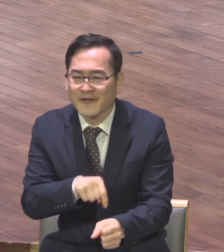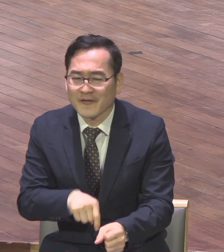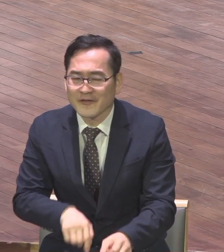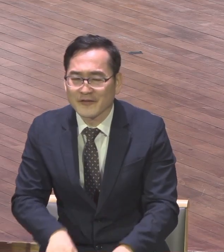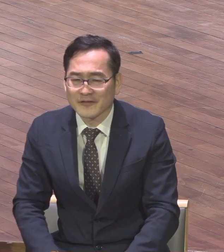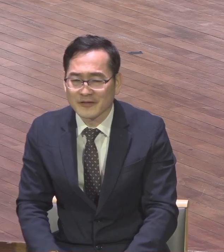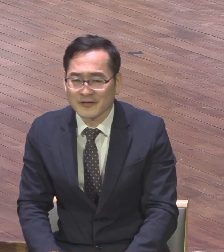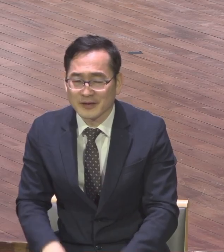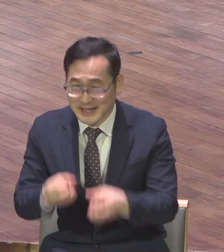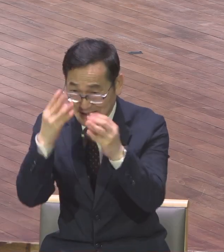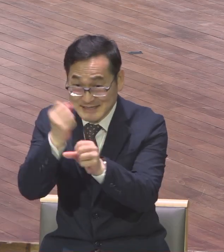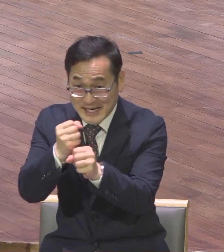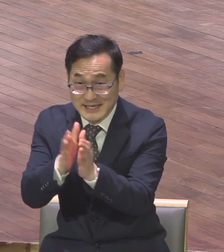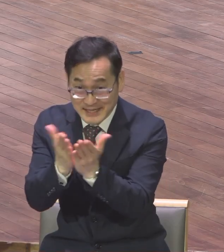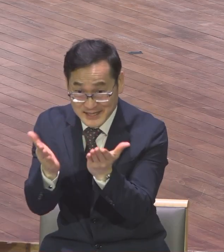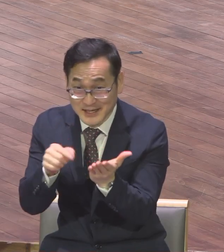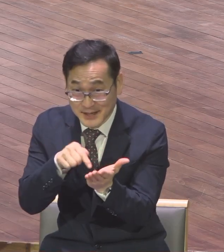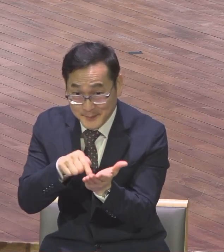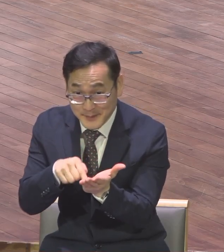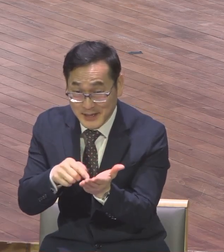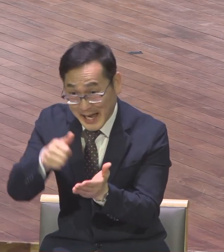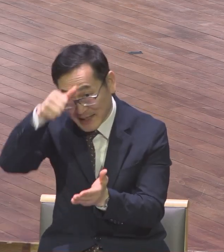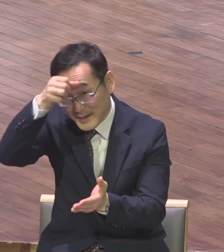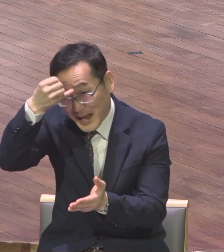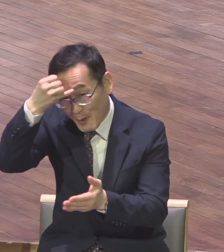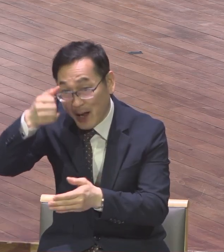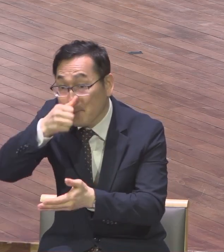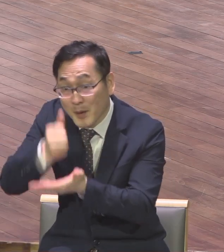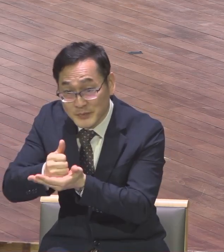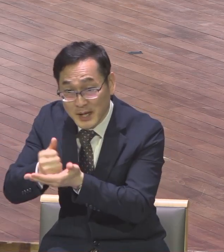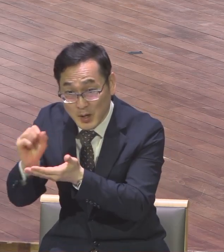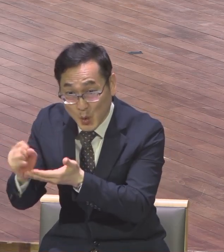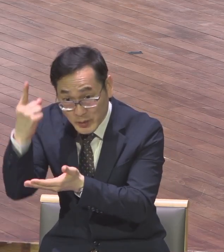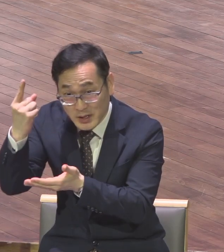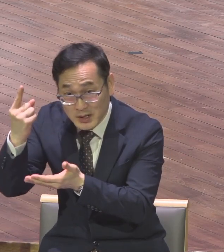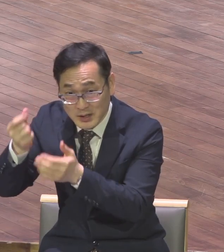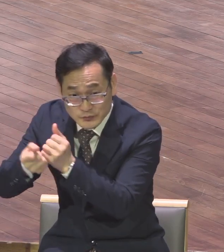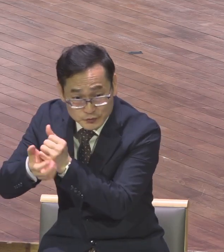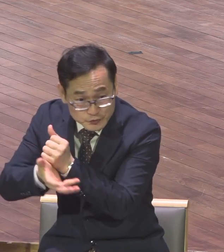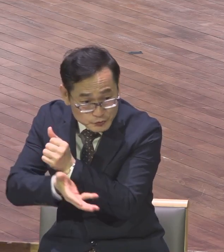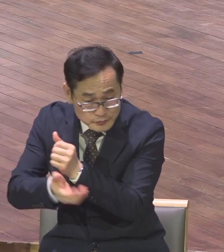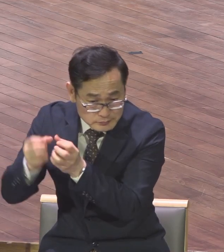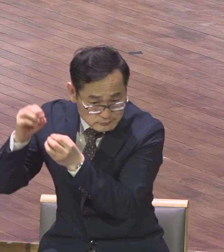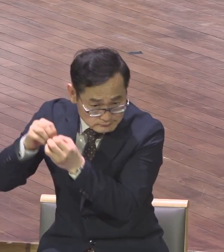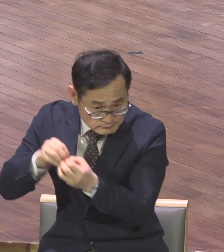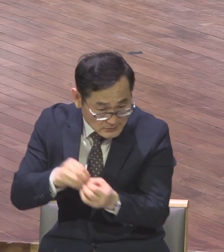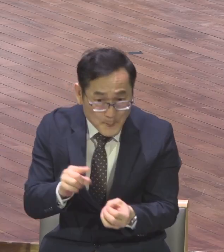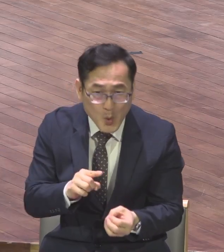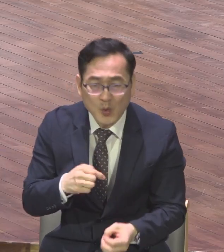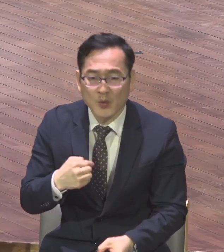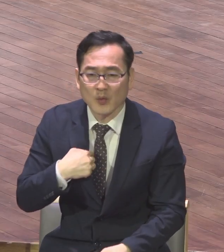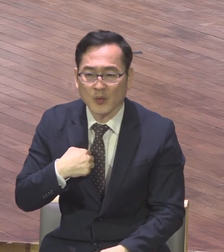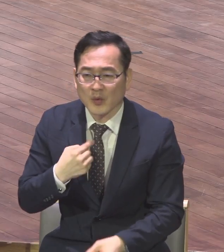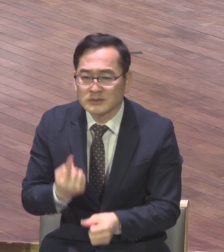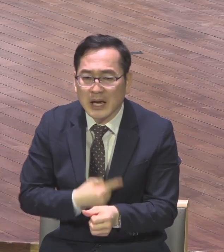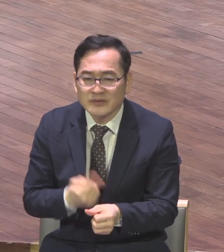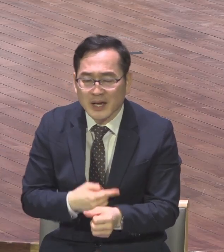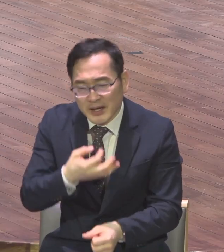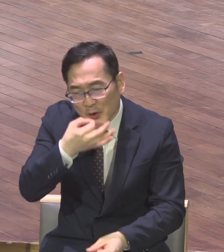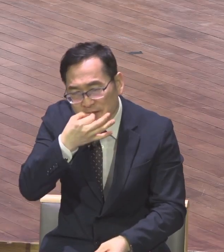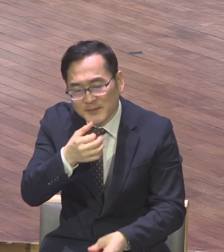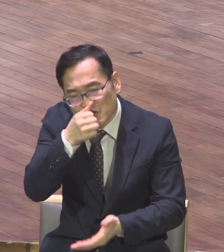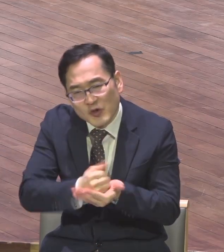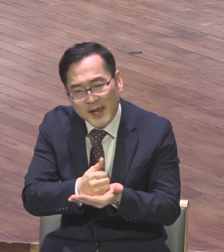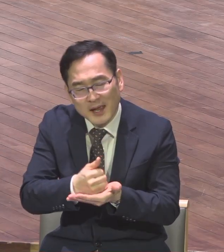3장에서 발생된 저 사람 아담의 범죄 이후에 이 타락한 인간이 가지고 있는 본성, 내 본성, 다시